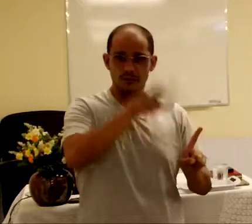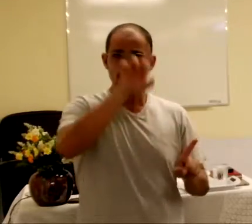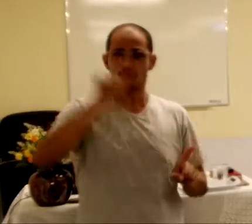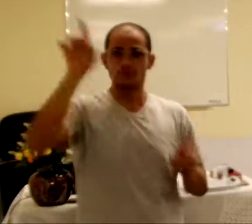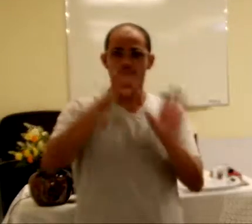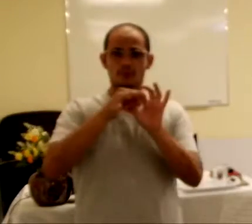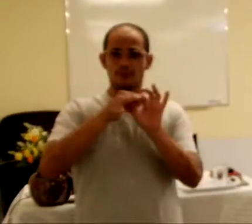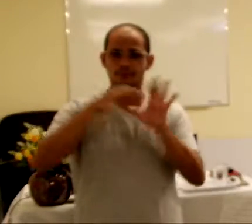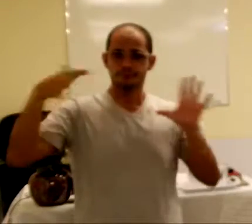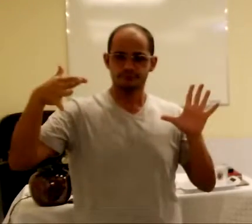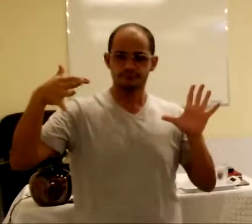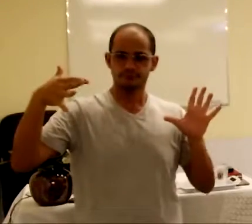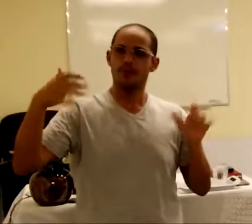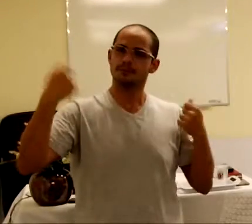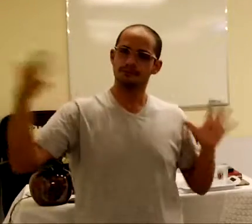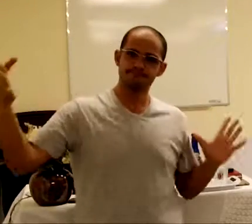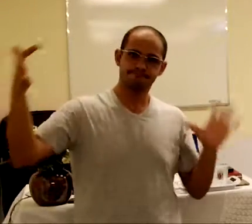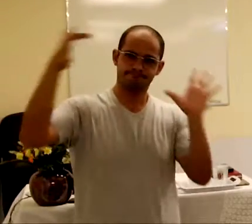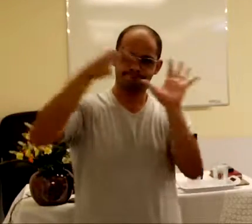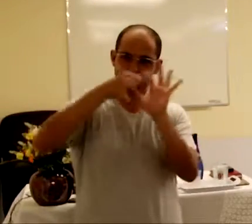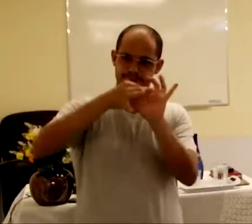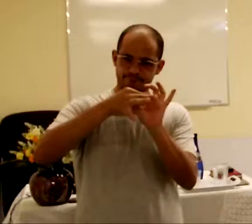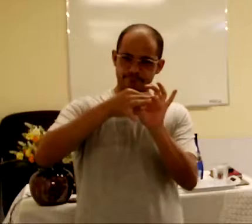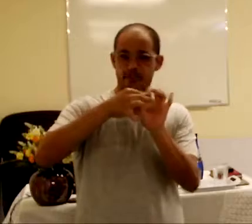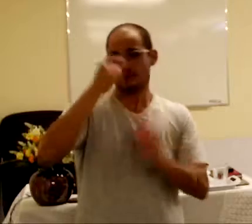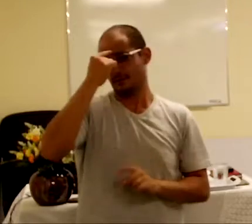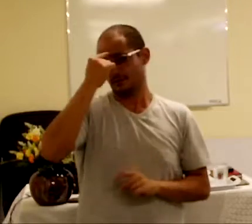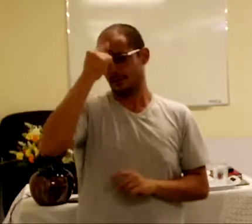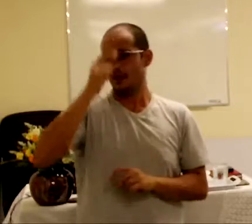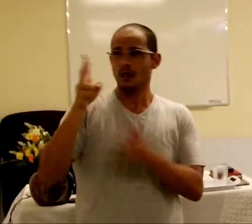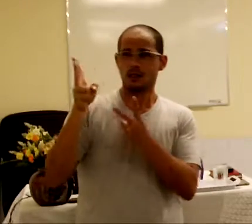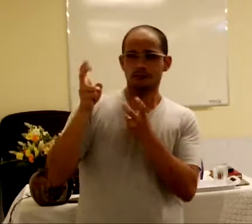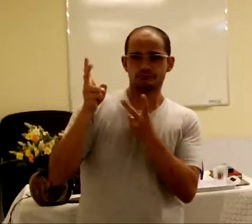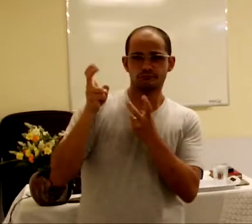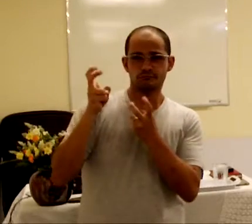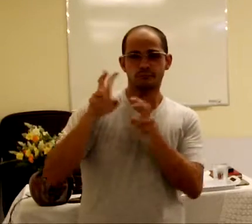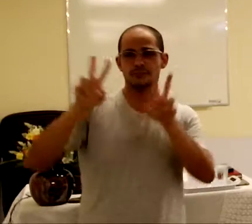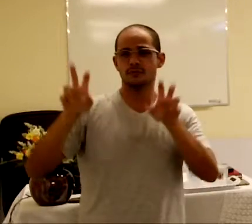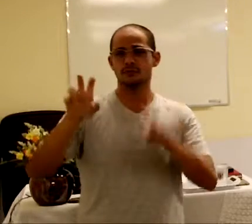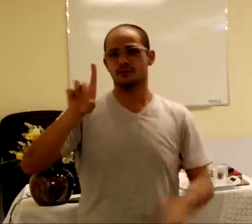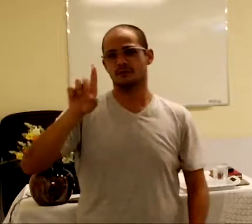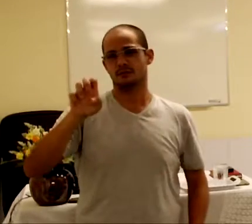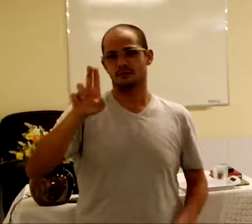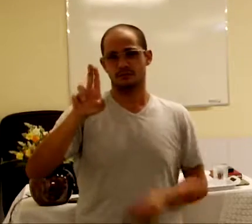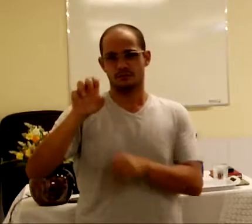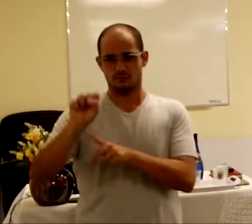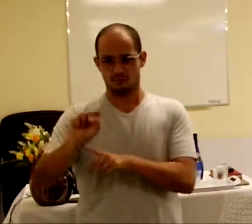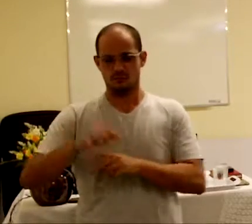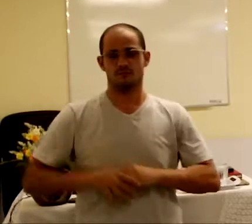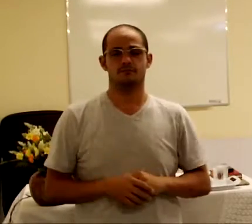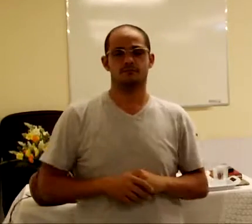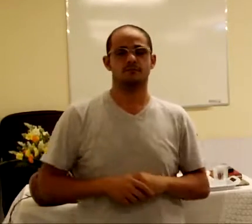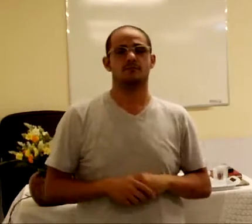sem que haja também junto, ao lado, a ideia, a percepção, a concepção de